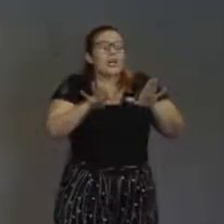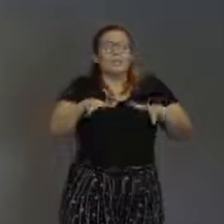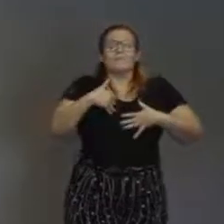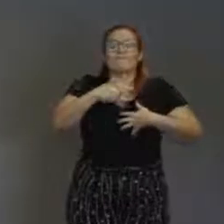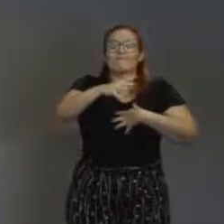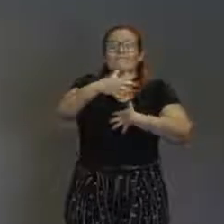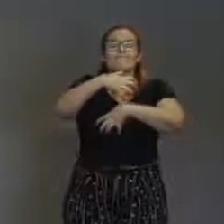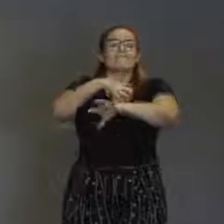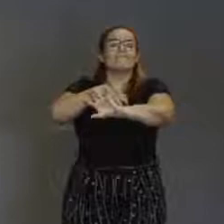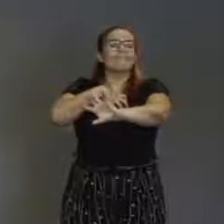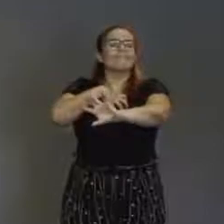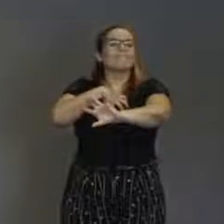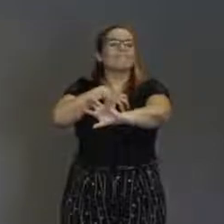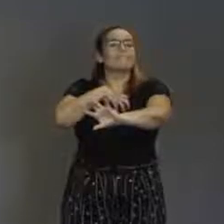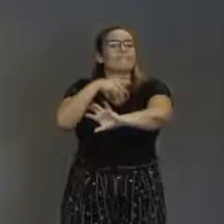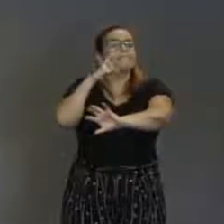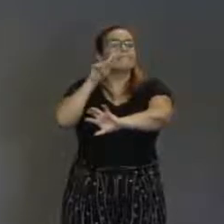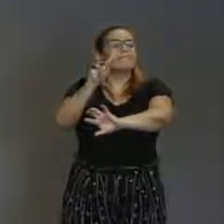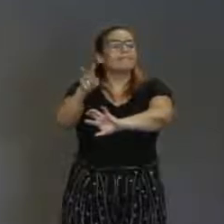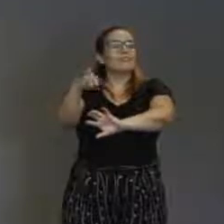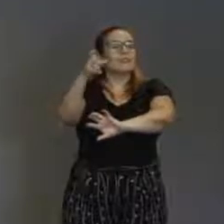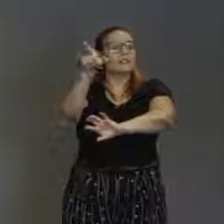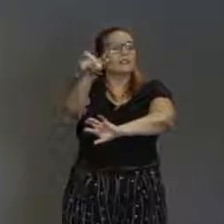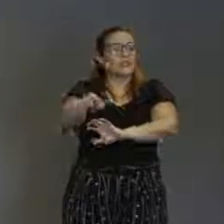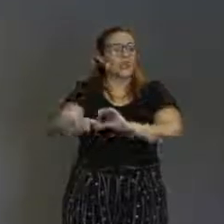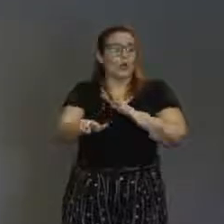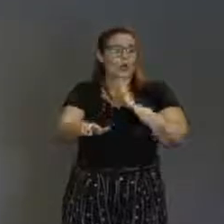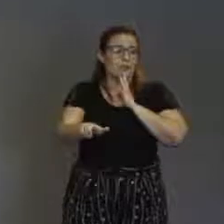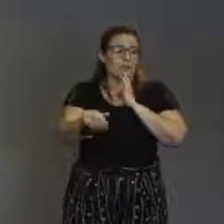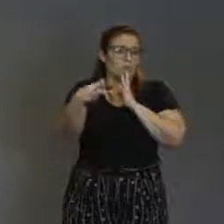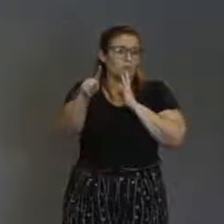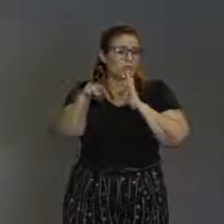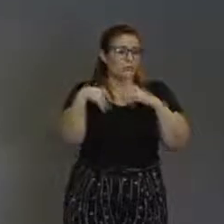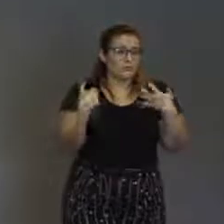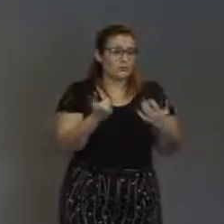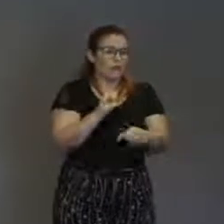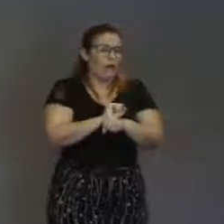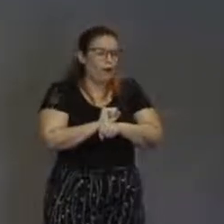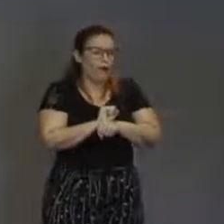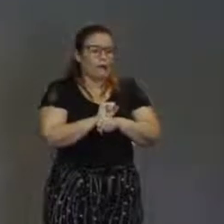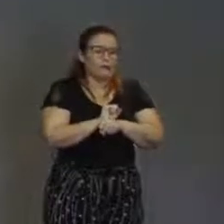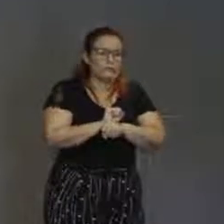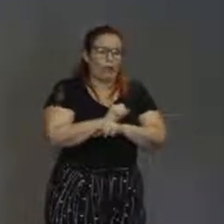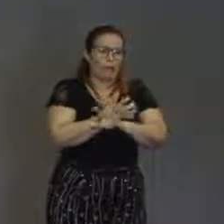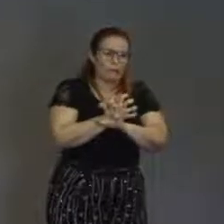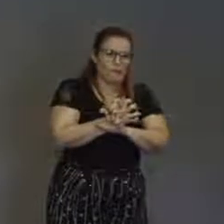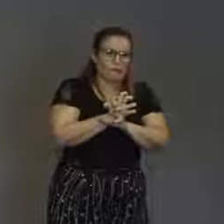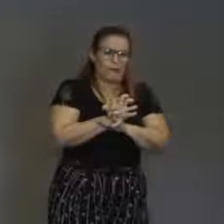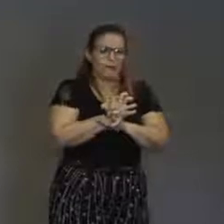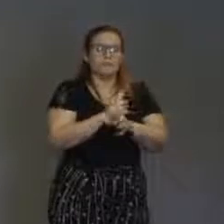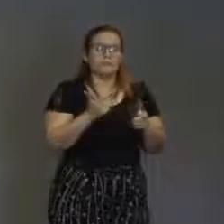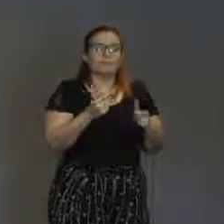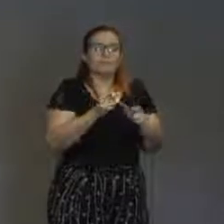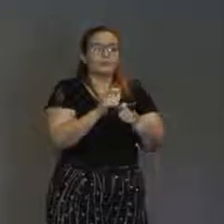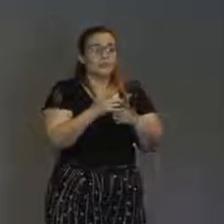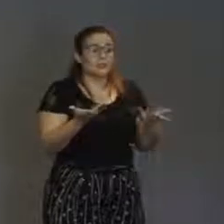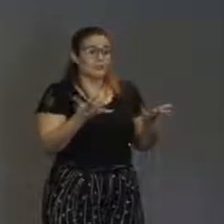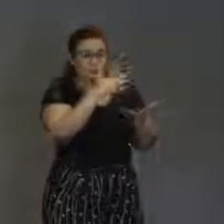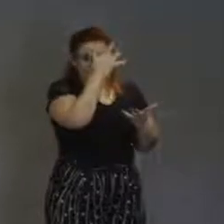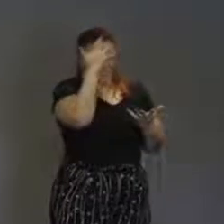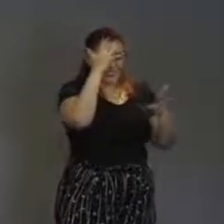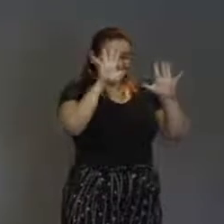esse conhecimento do outro. E aí a gente diminui um pouco essas atrofias que fazem com que 6 em cada 10